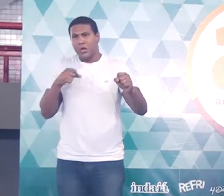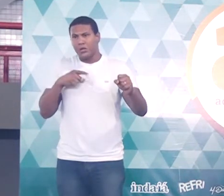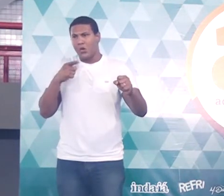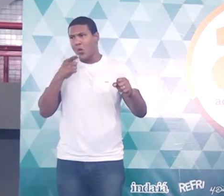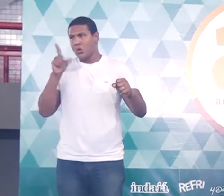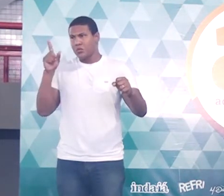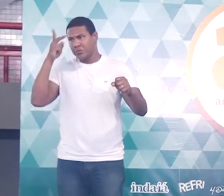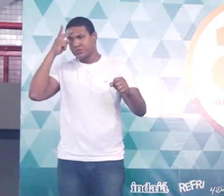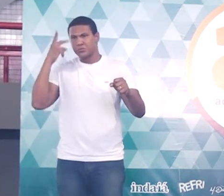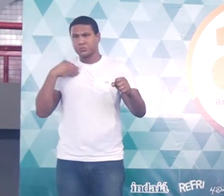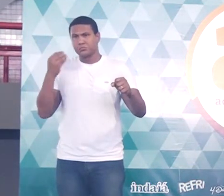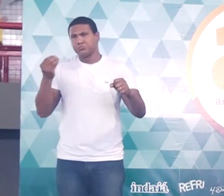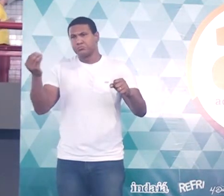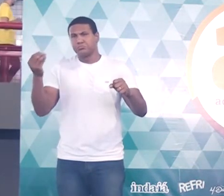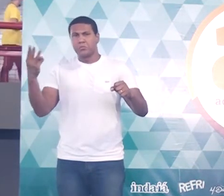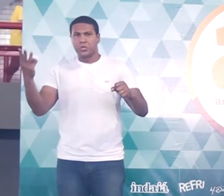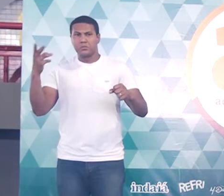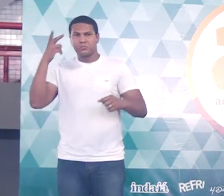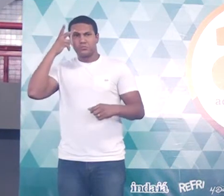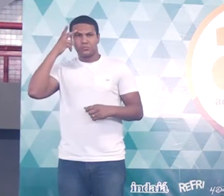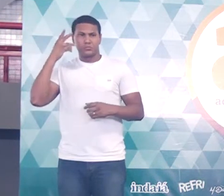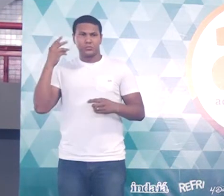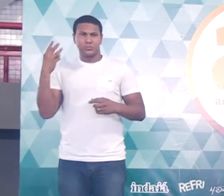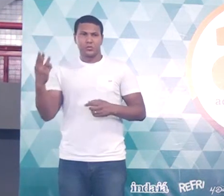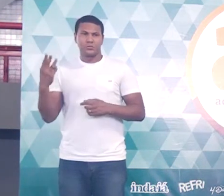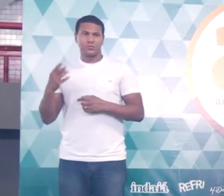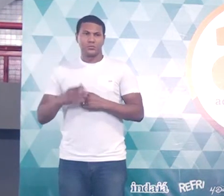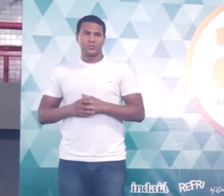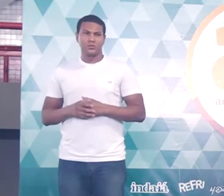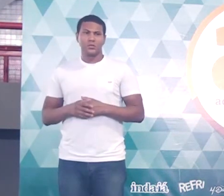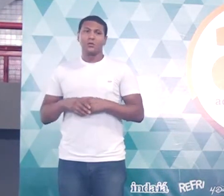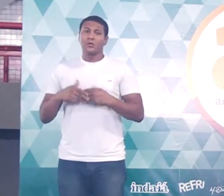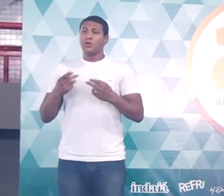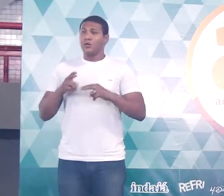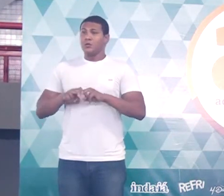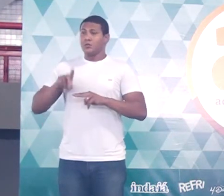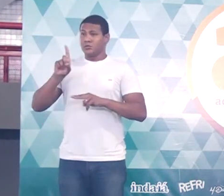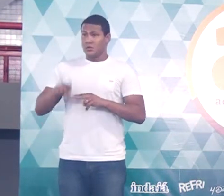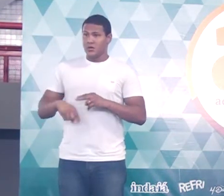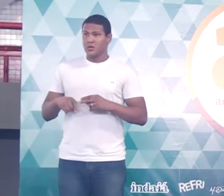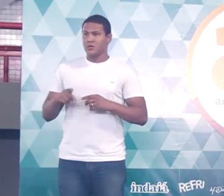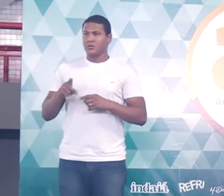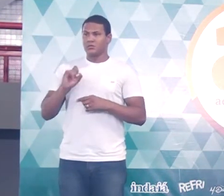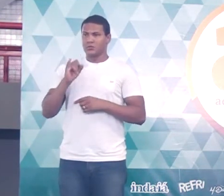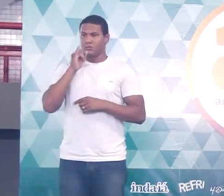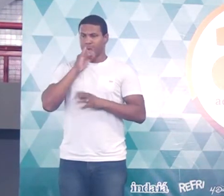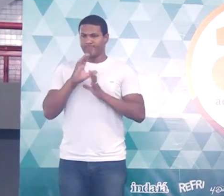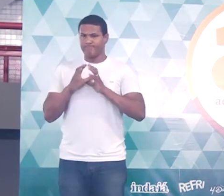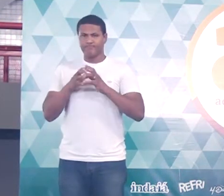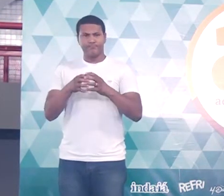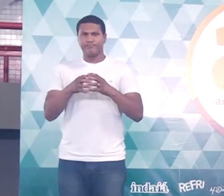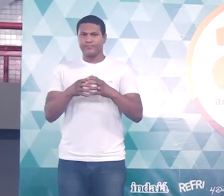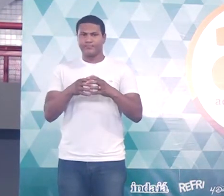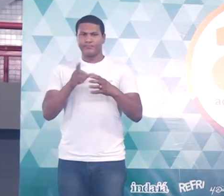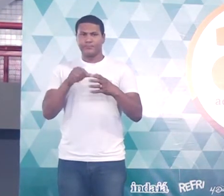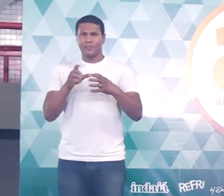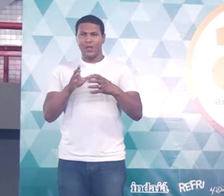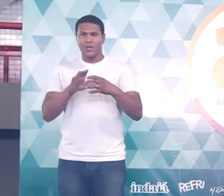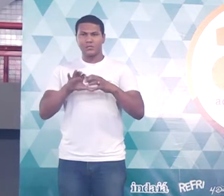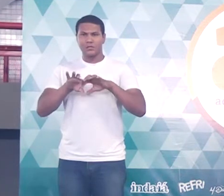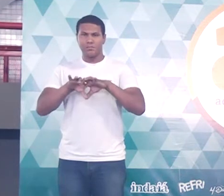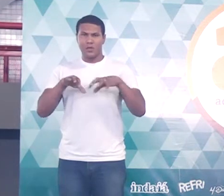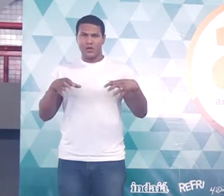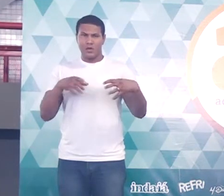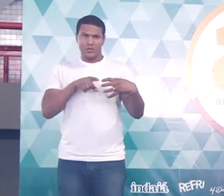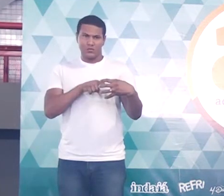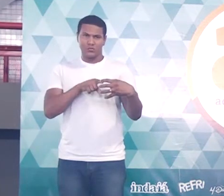3 rosas. Então, por um sistema ser isolado, as trocas de energia, no caso, a energia,